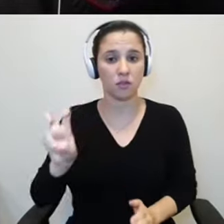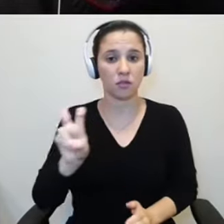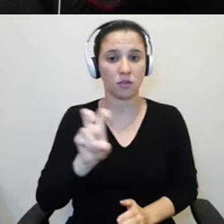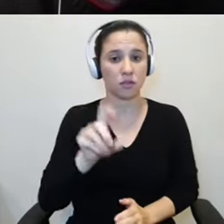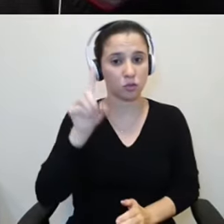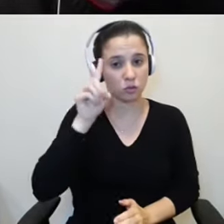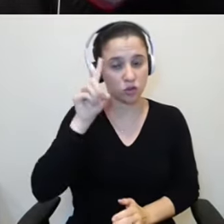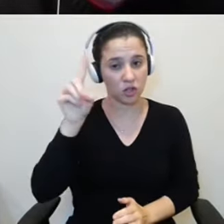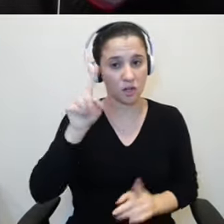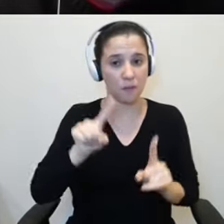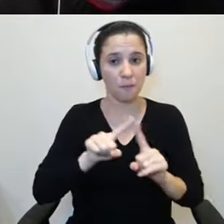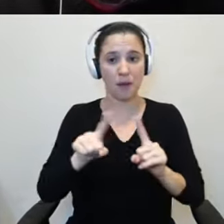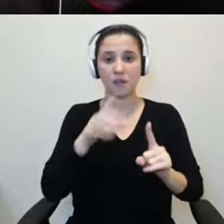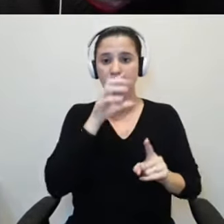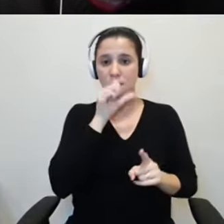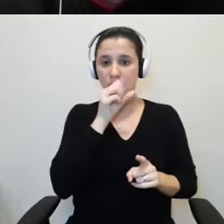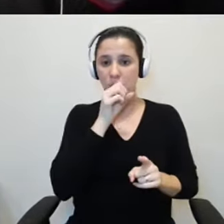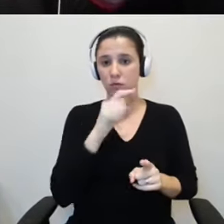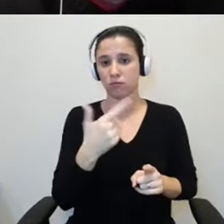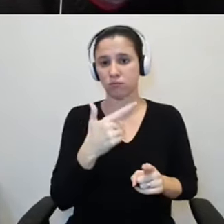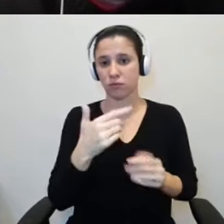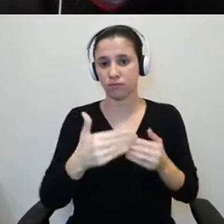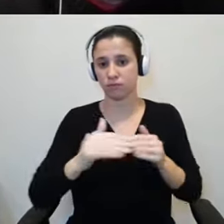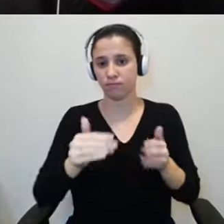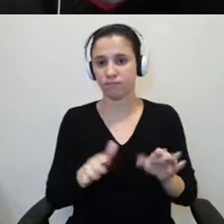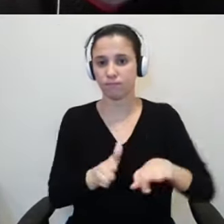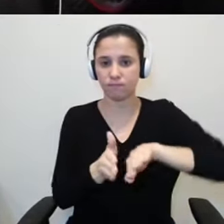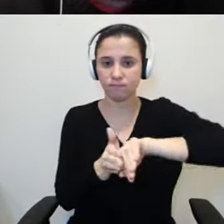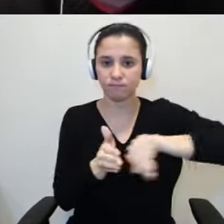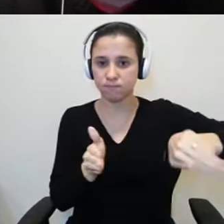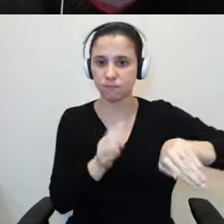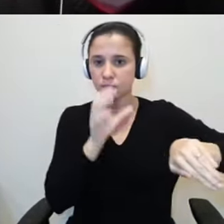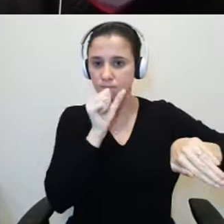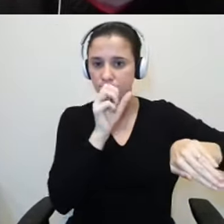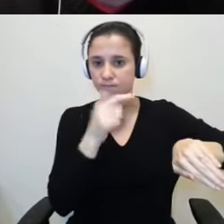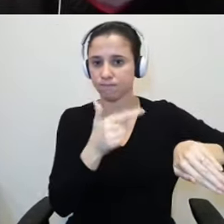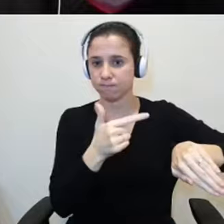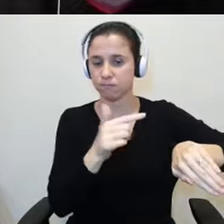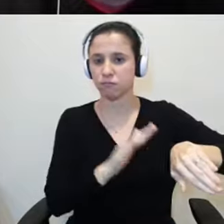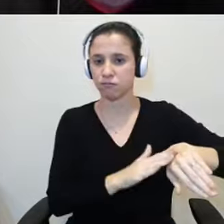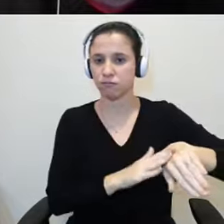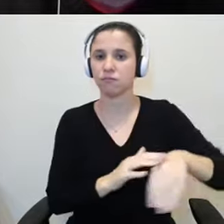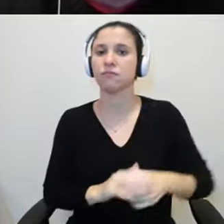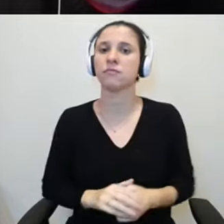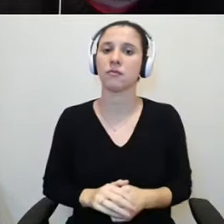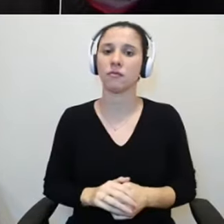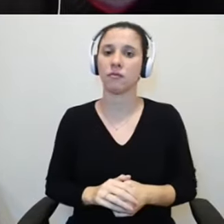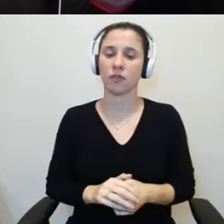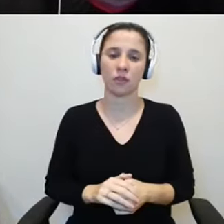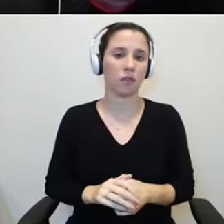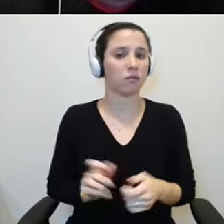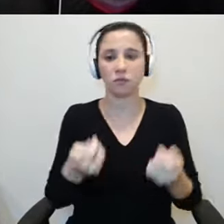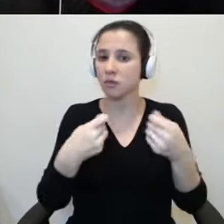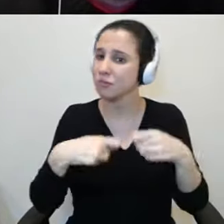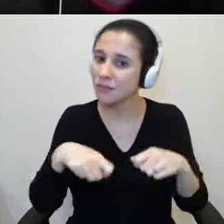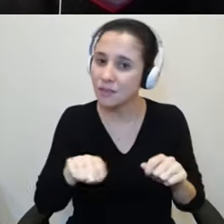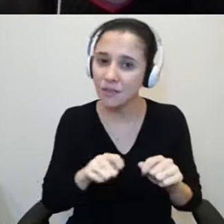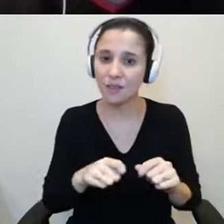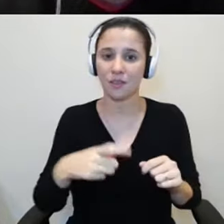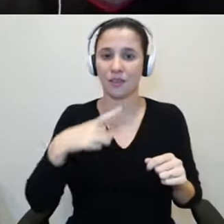não tivesse a necessidade de exigir que ali no sábado sejam realizadas atividades